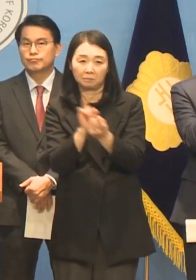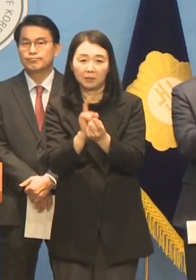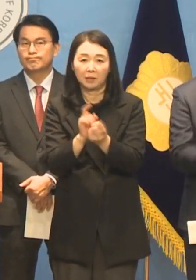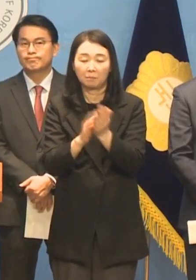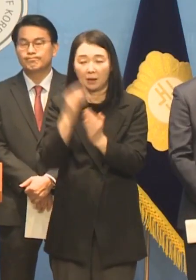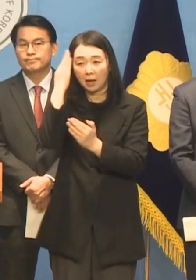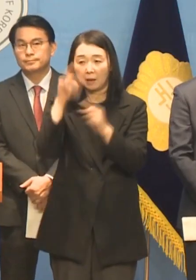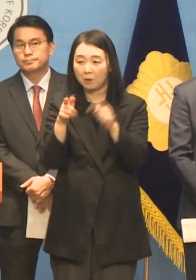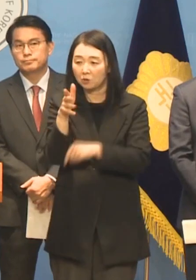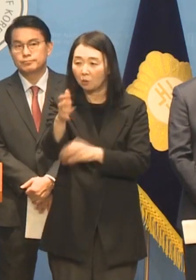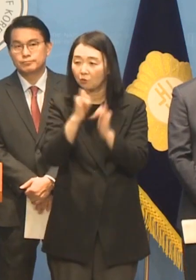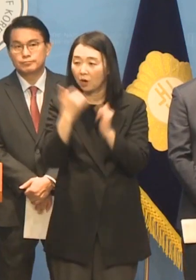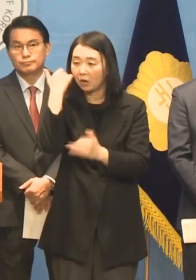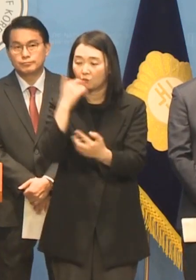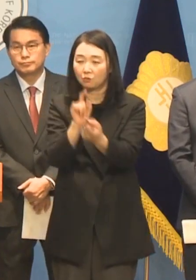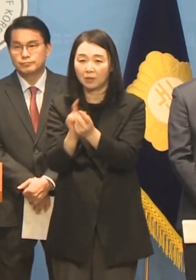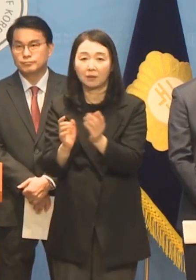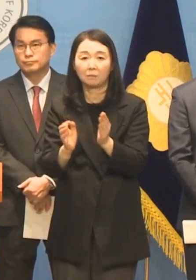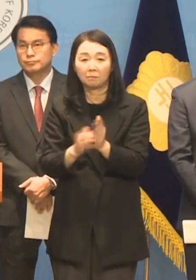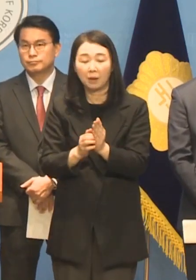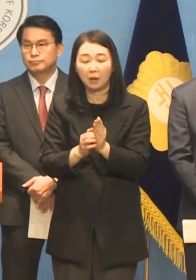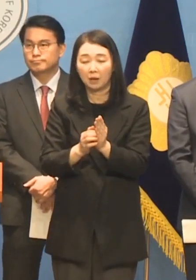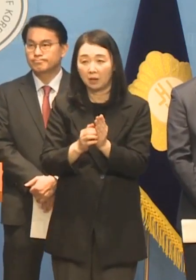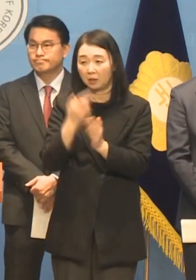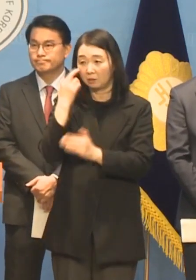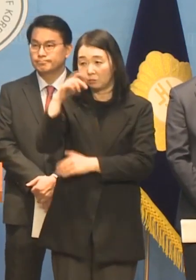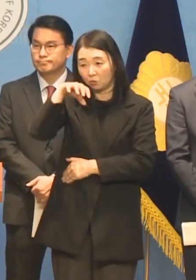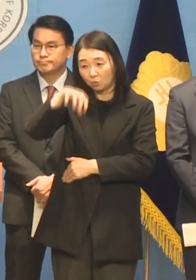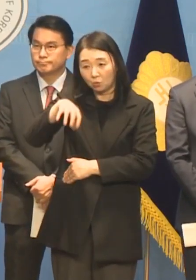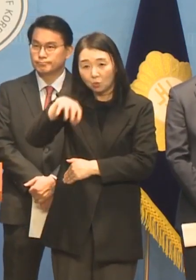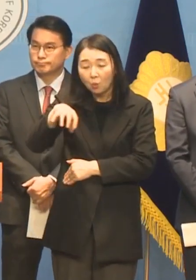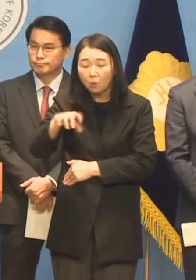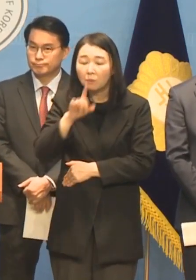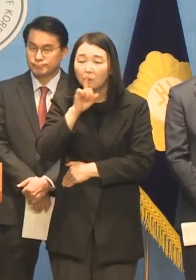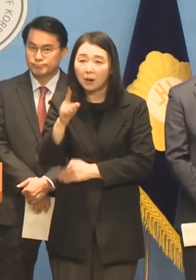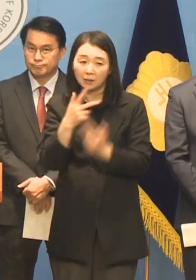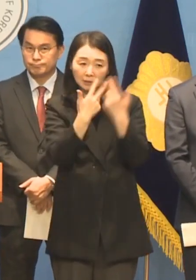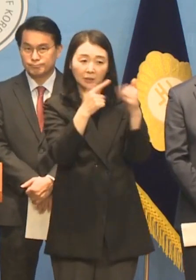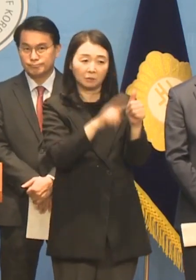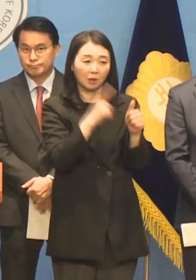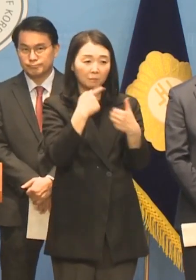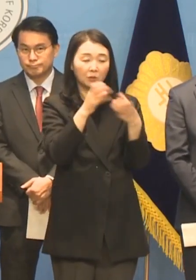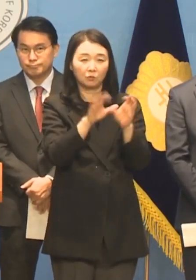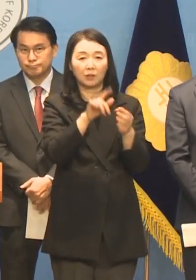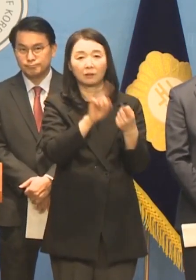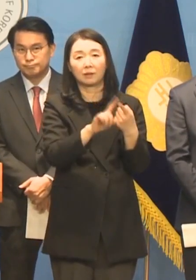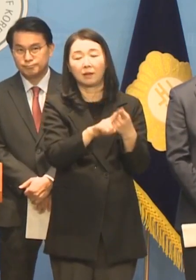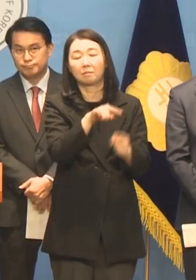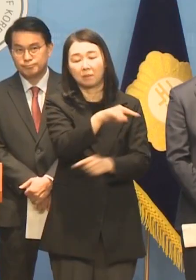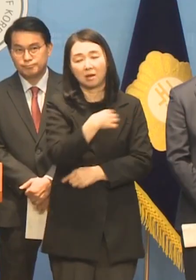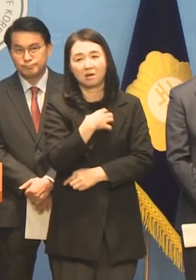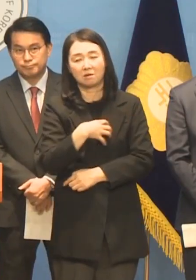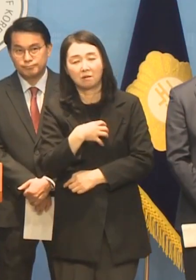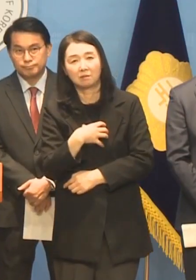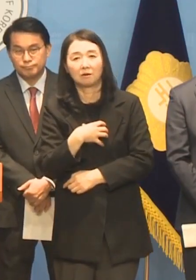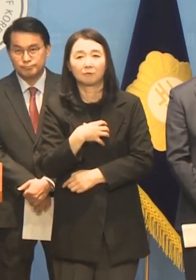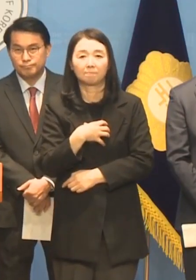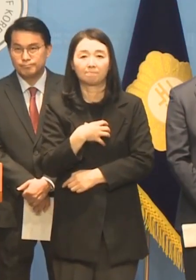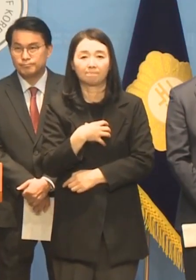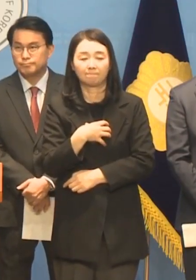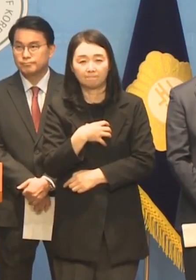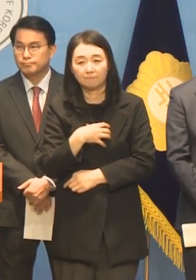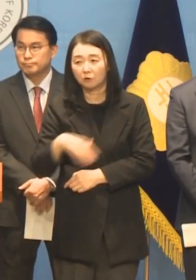만나며 미국 조야의 팽배해 있는 이재명 대표와 민주당에 대한 우려와 불안을